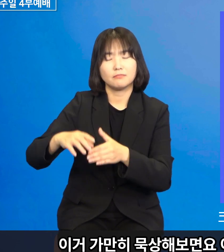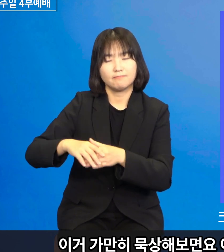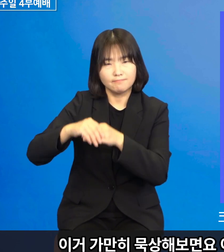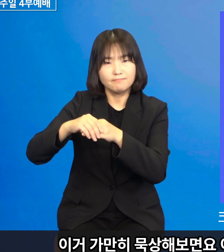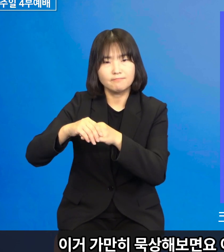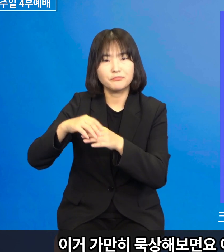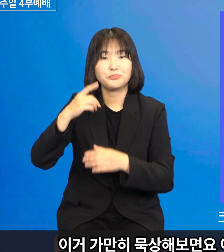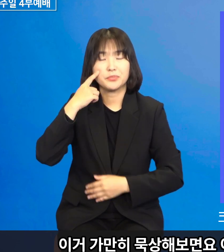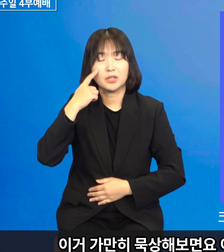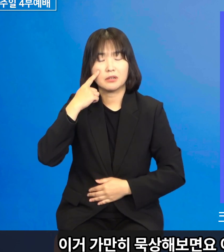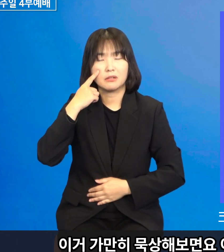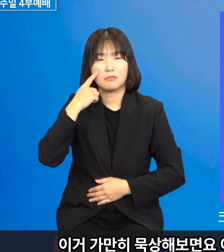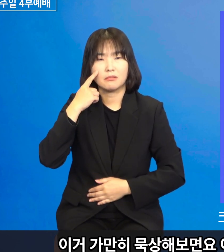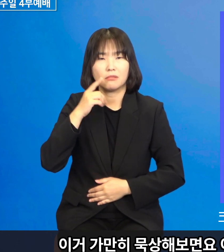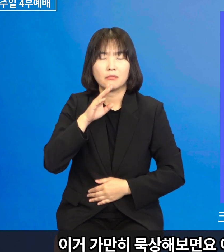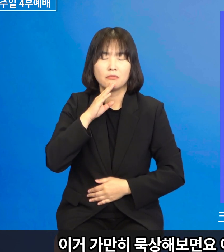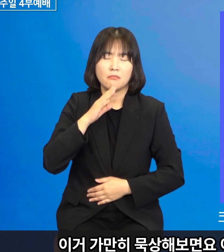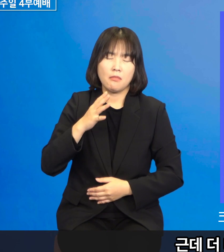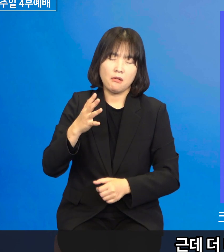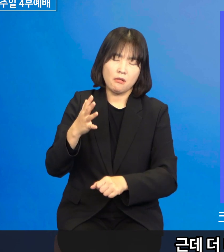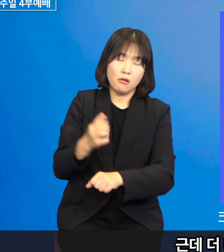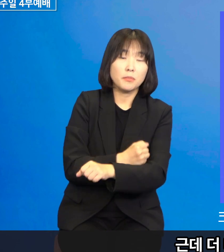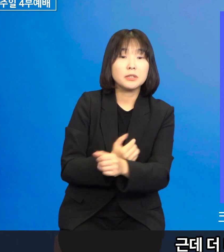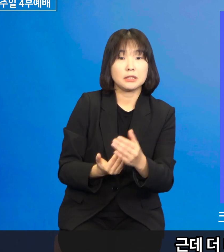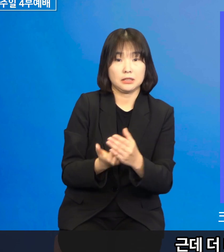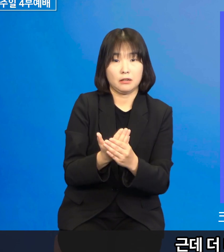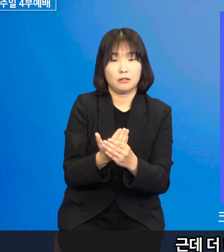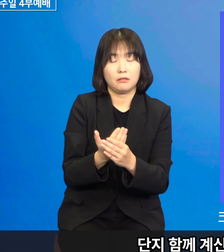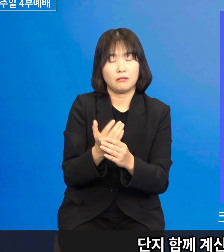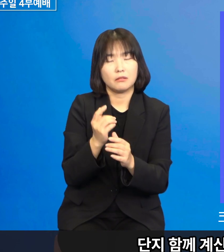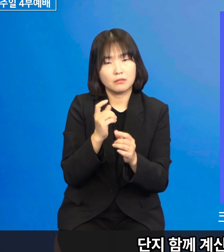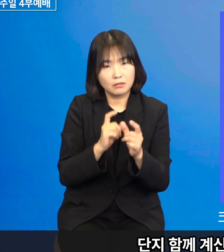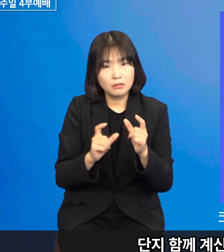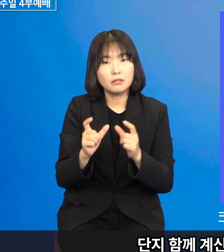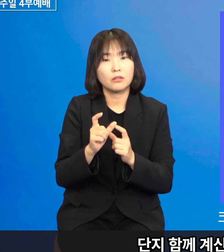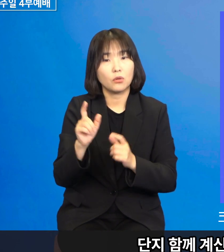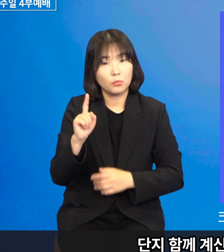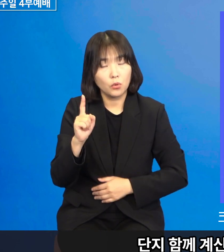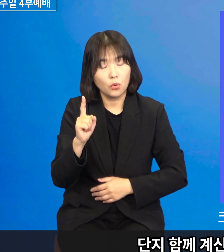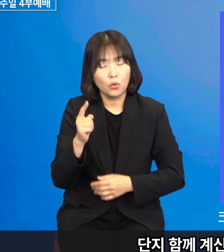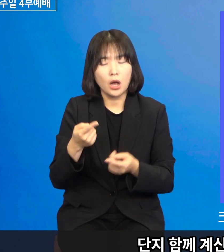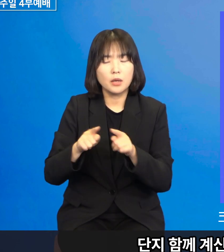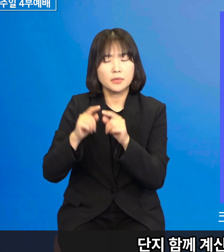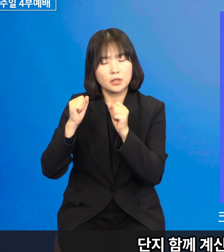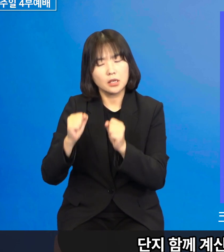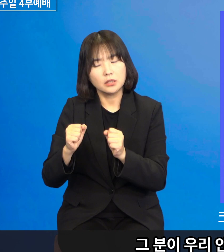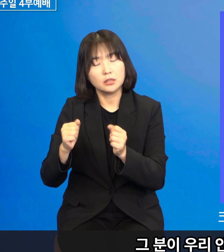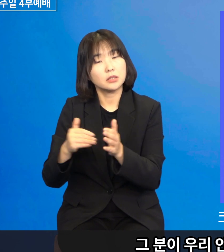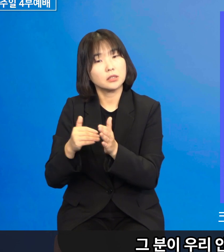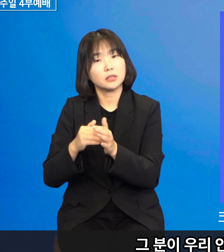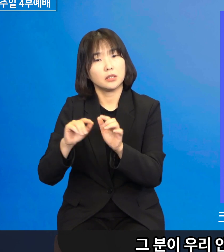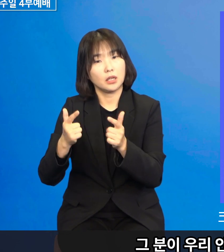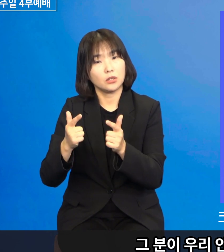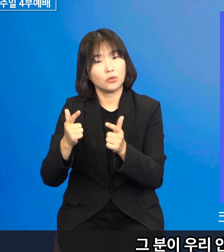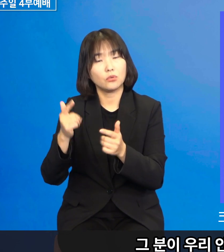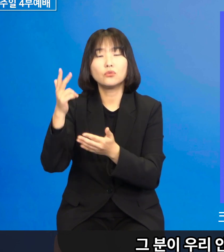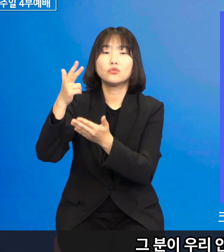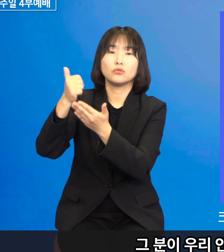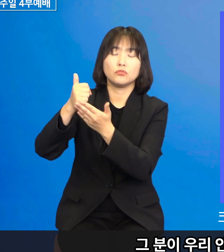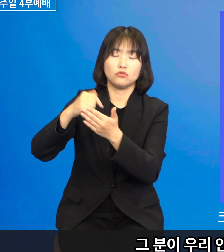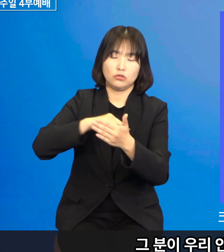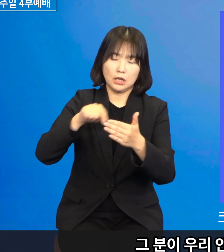묵상해 보면 이거 엄청난 사건이 사실은. 근데 더 나아가서요. 단지 함께 계신 정도가 아니고요. 그분이 우리